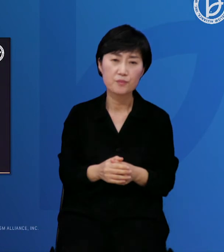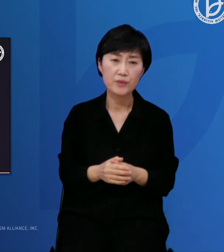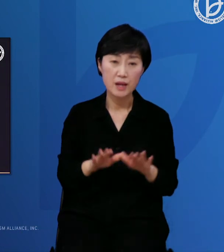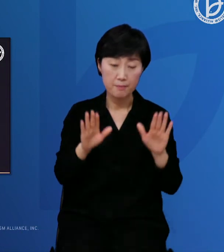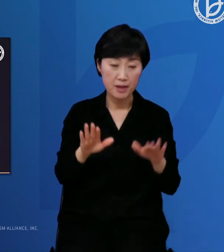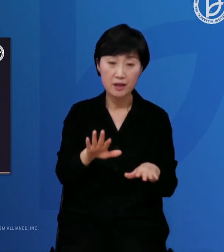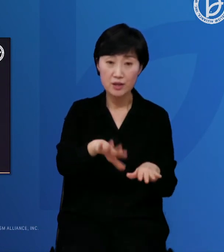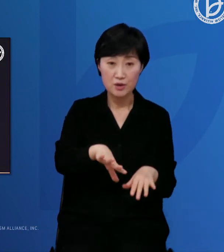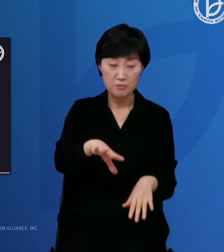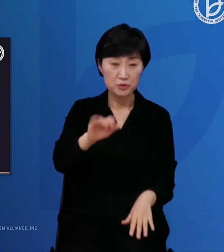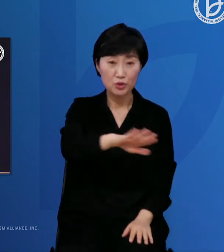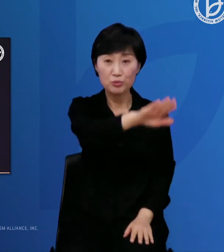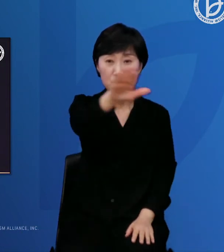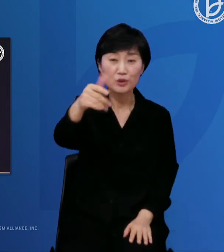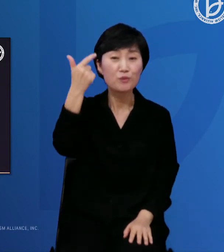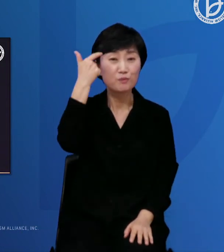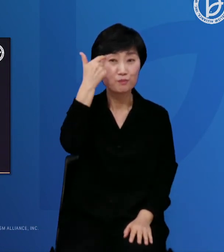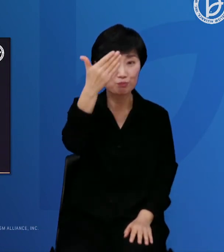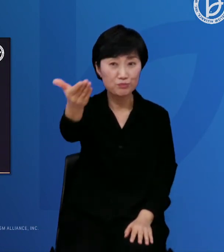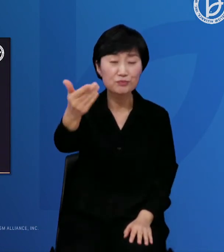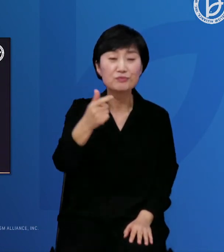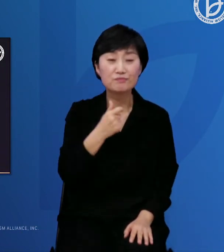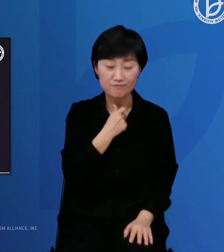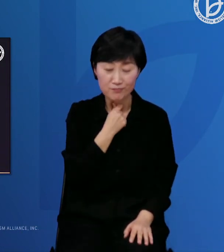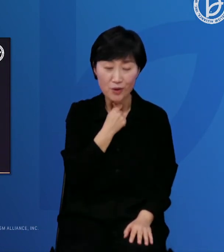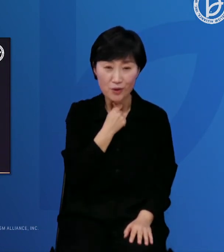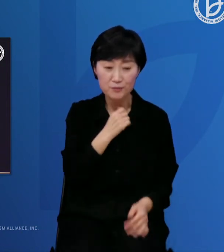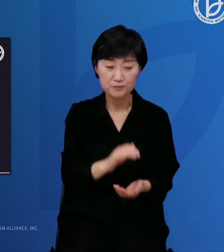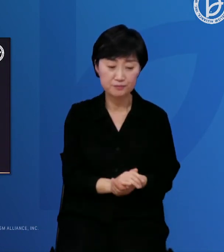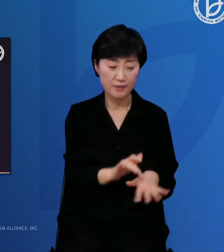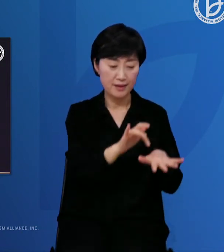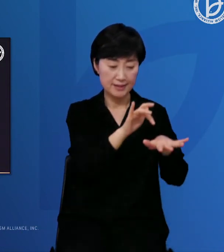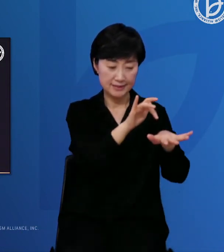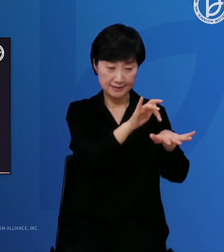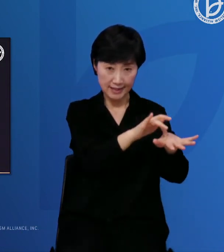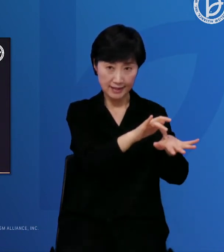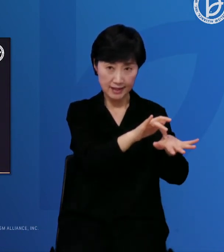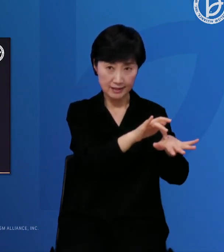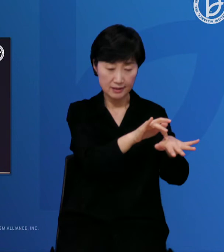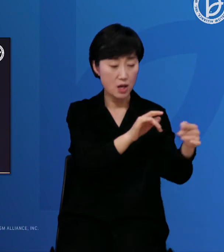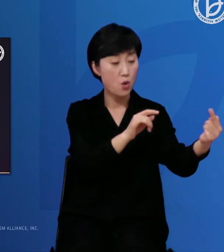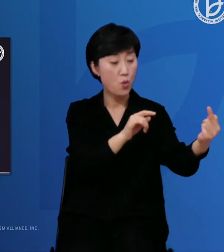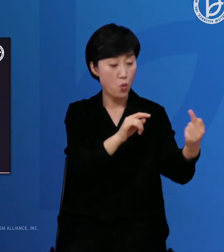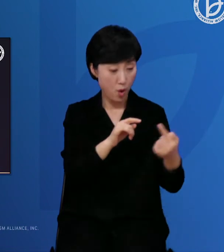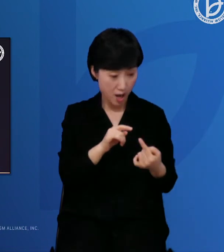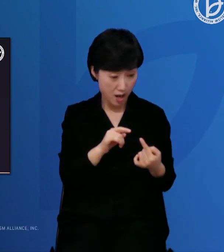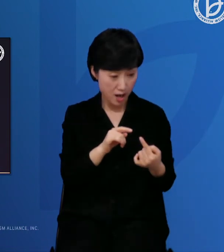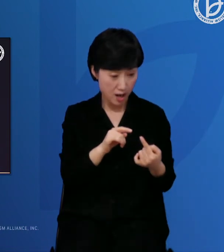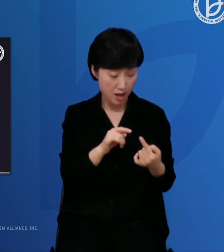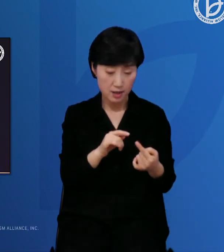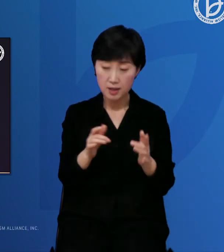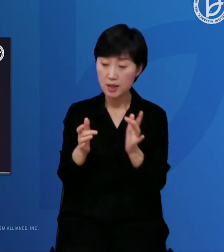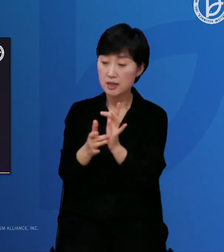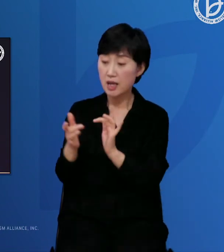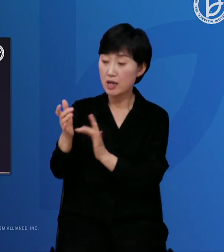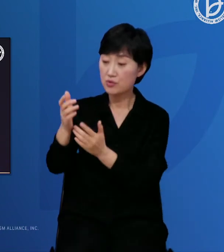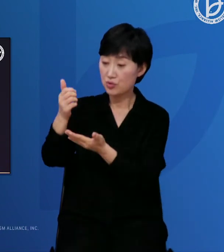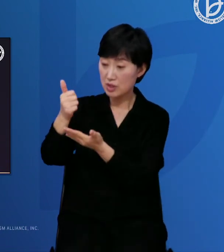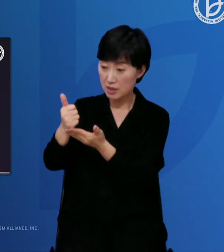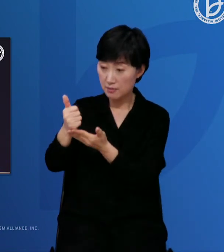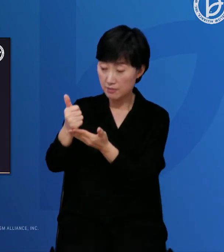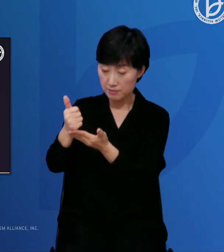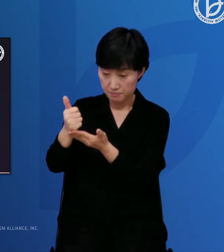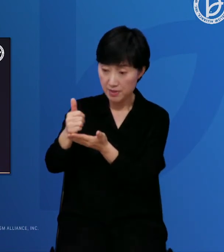하나 물어보고 있겠습니다. Then I'll ask you a question first. 사단이 와서 공격해 올 거를 예수님이 전혀